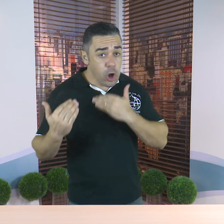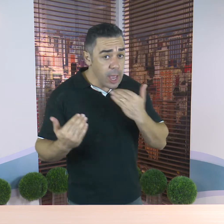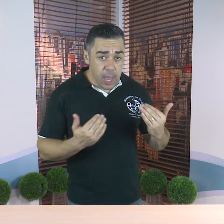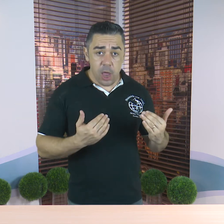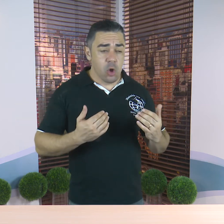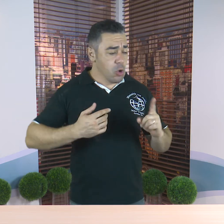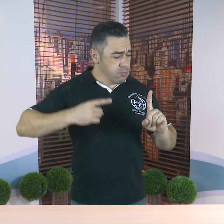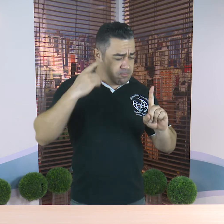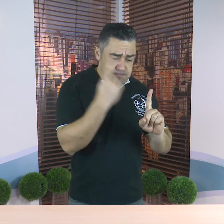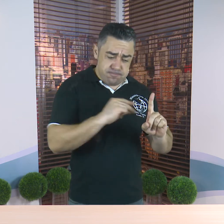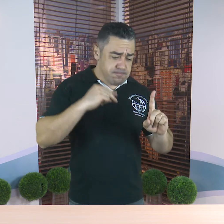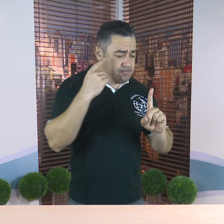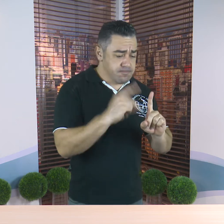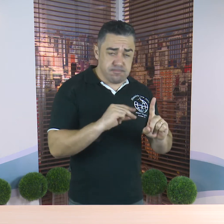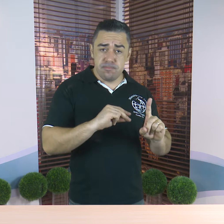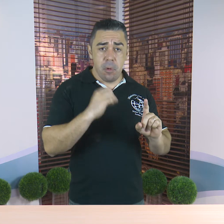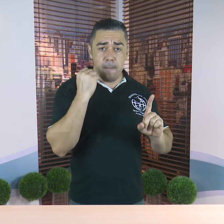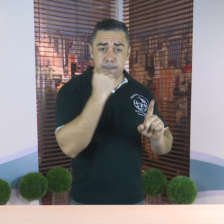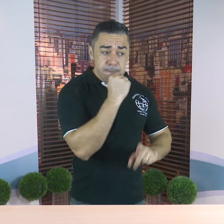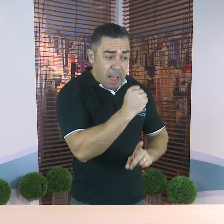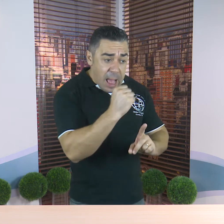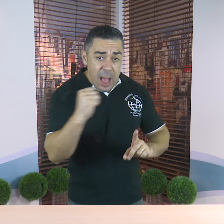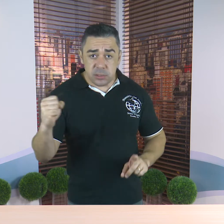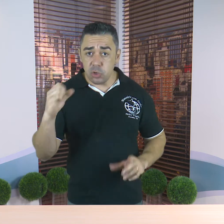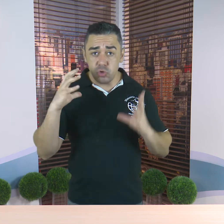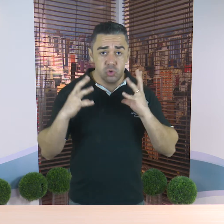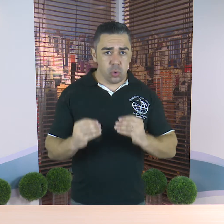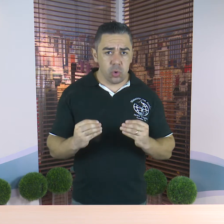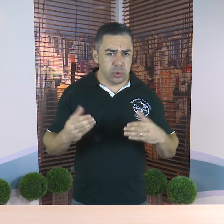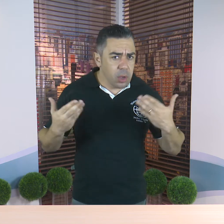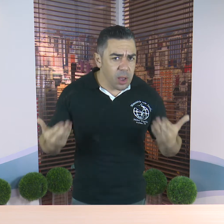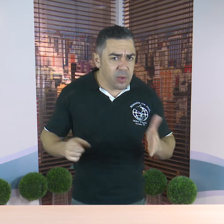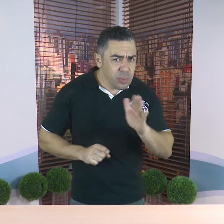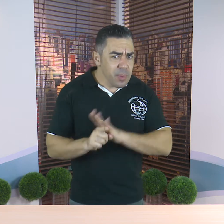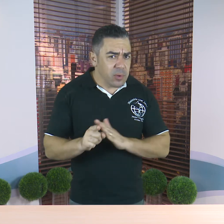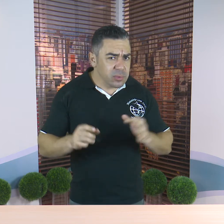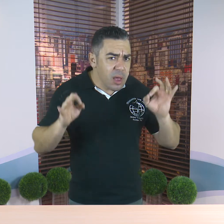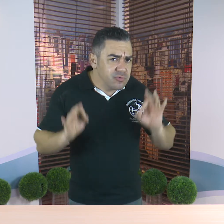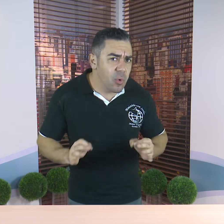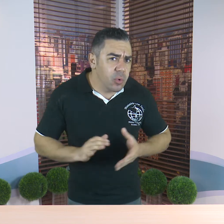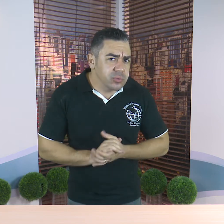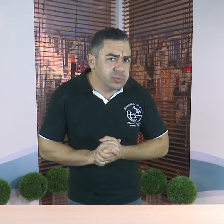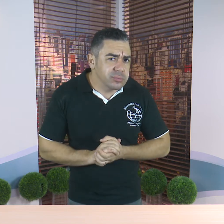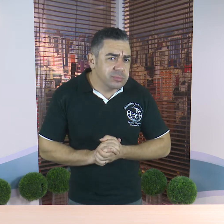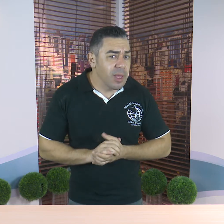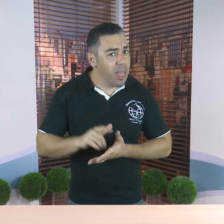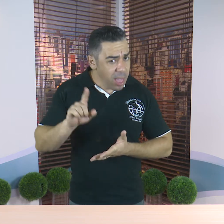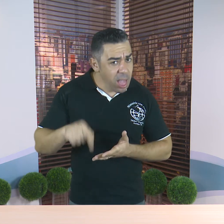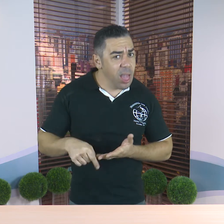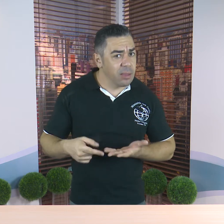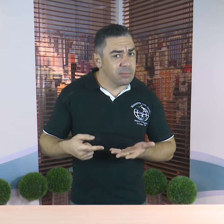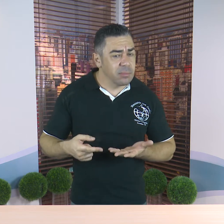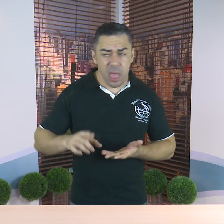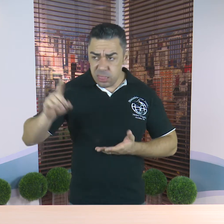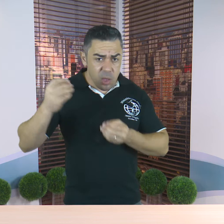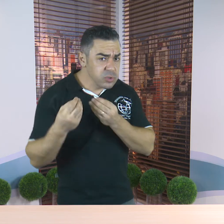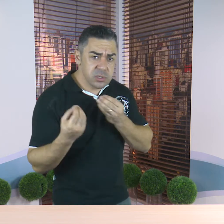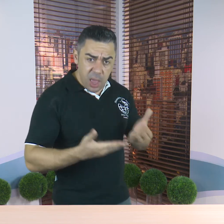e cruelmente assassinados. Quer maior injustiça do que essa? Essa é a retribuição que mereciam os